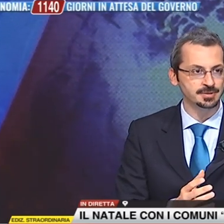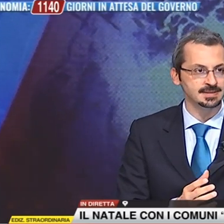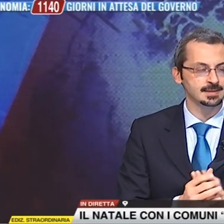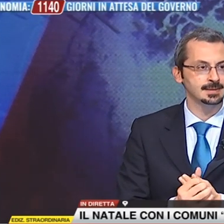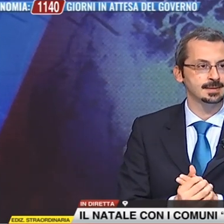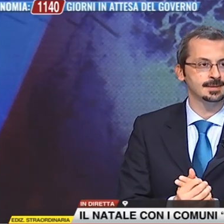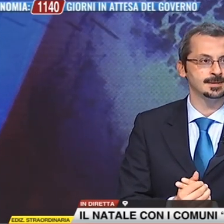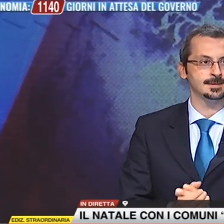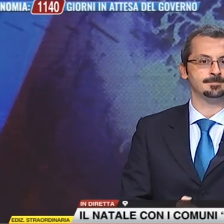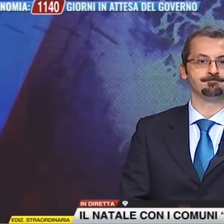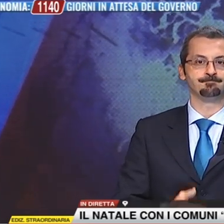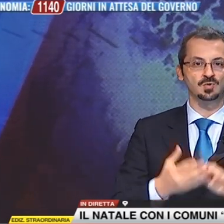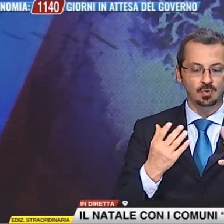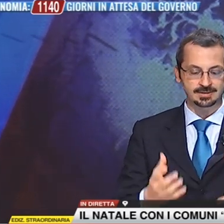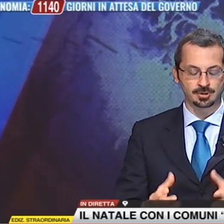vedete. Zorzi,